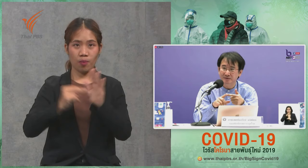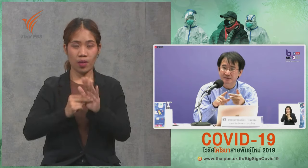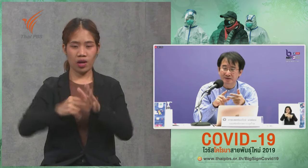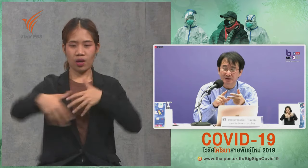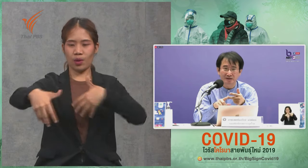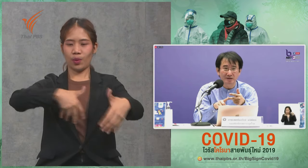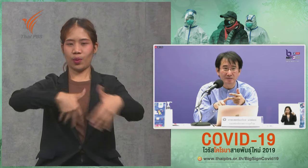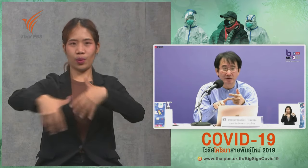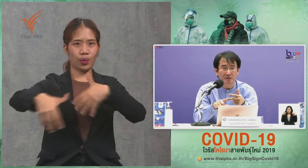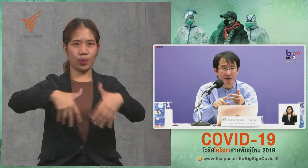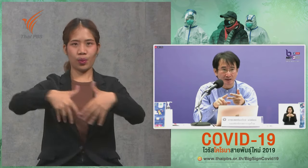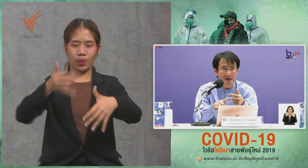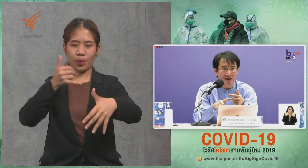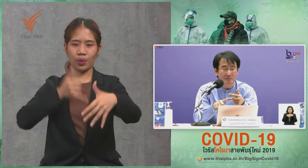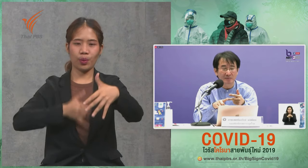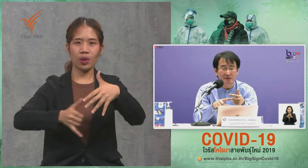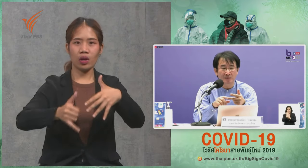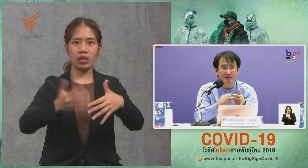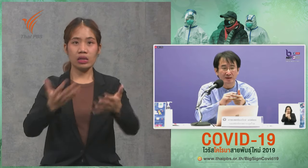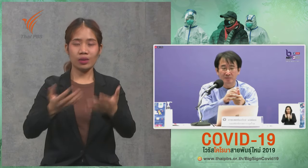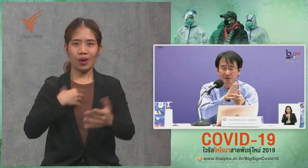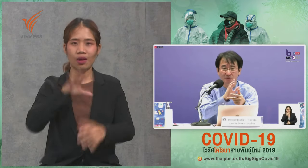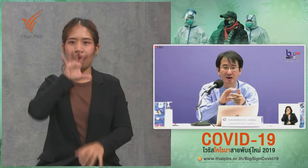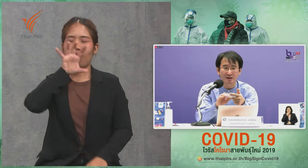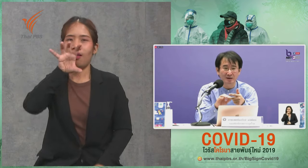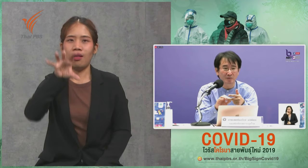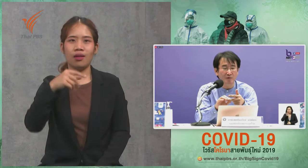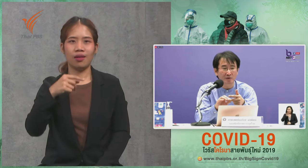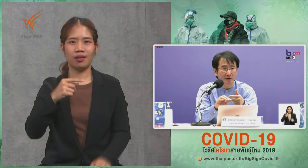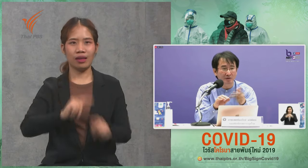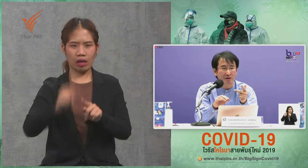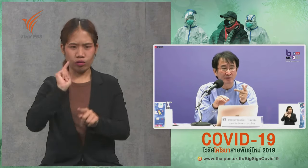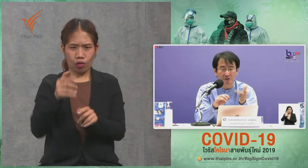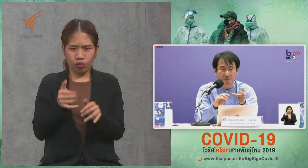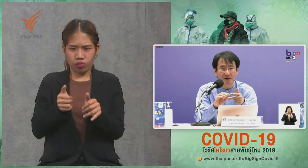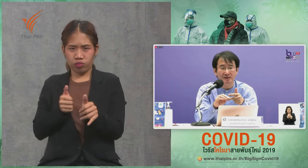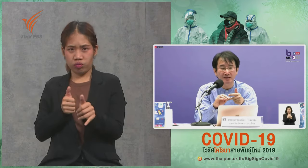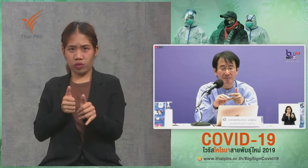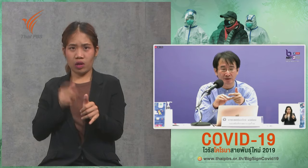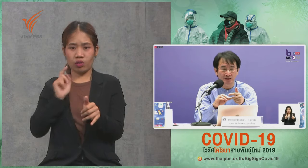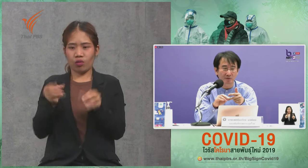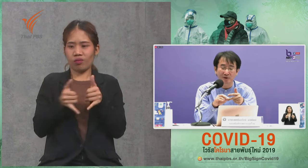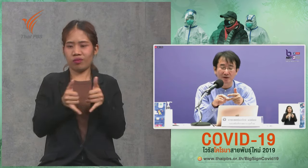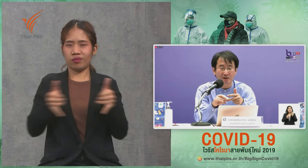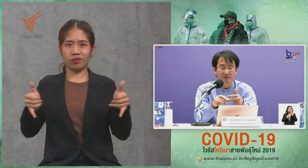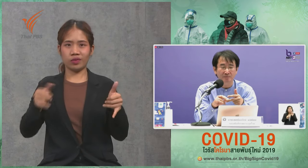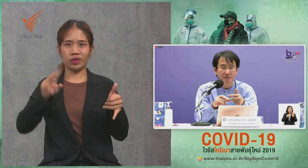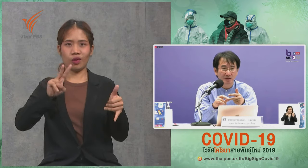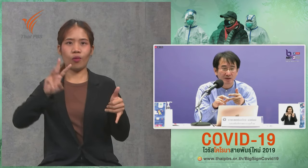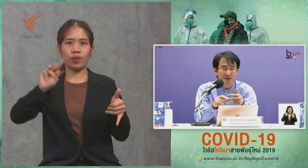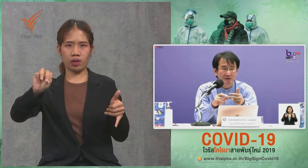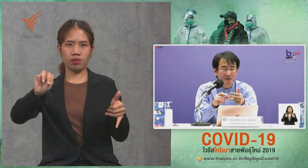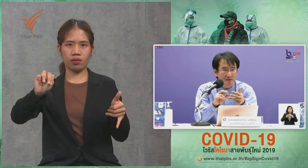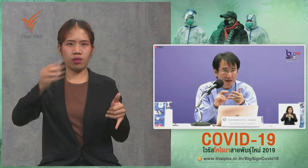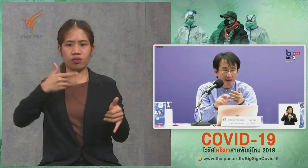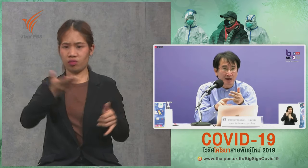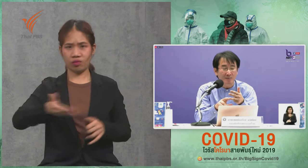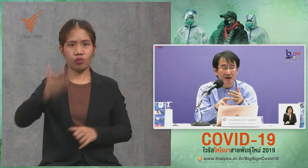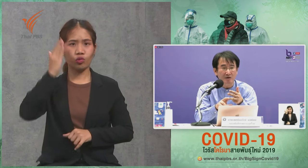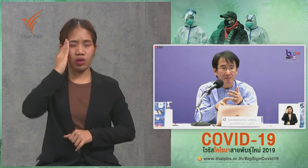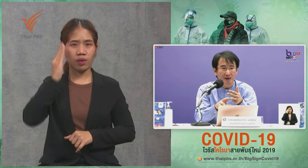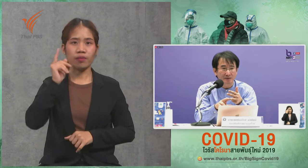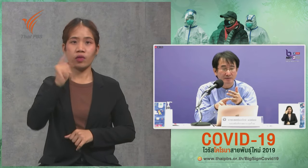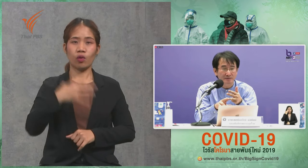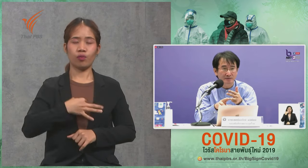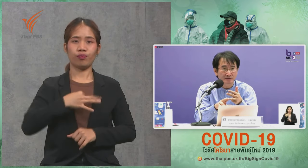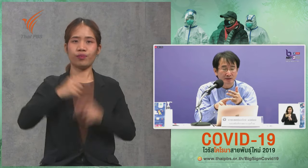ดสถานที่ที่มีคนไอจามนะครับพยายามจะอยู่ห่างจากผู้คนอย่างน้อย2เมตรนะครับอย่างที่รู้กันอยู่ละใส่หน้ากาก